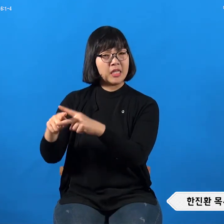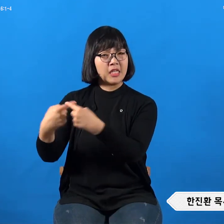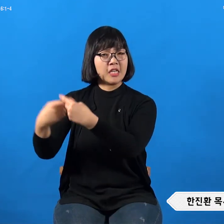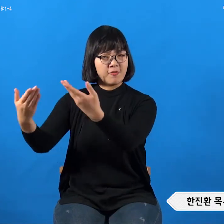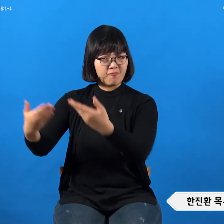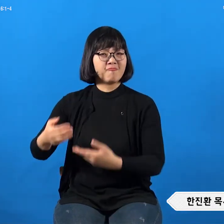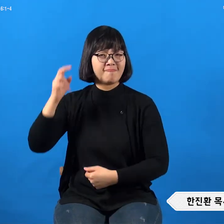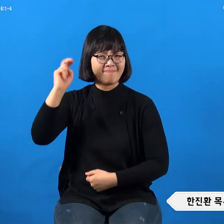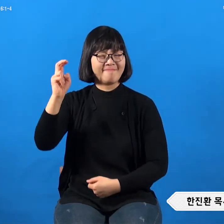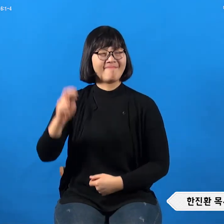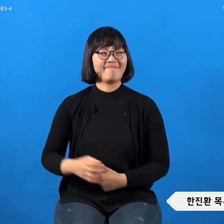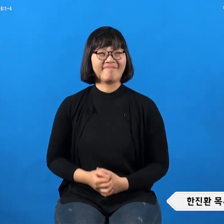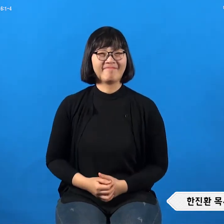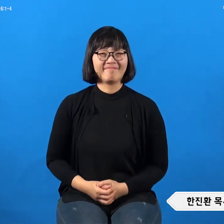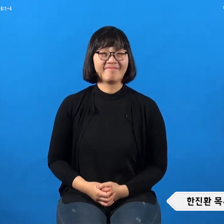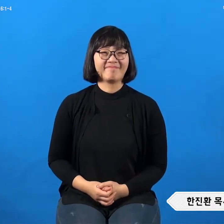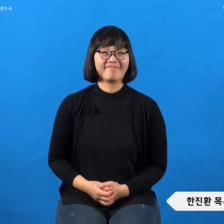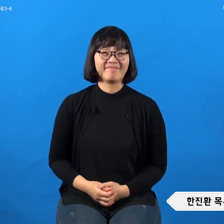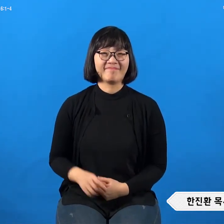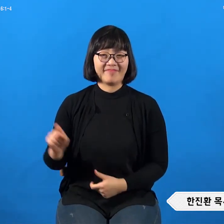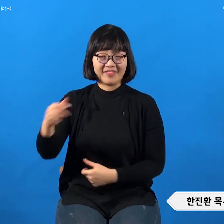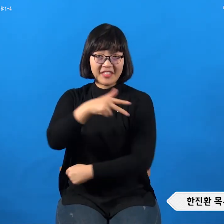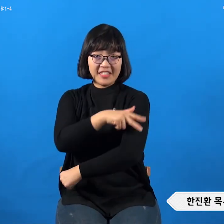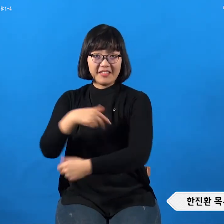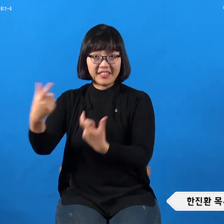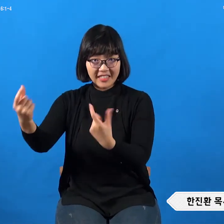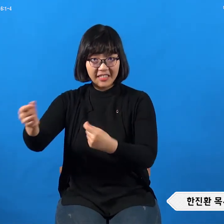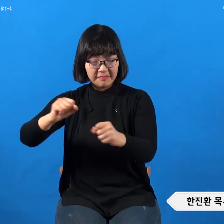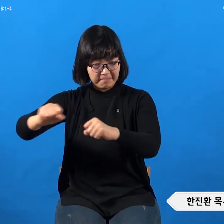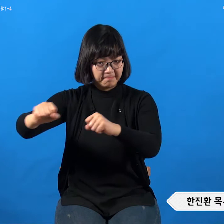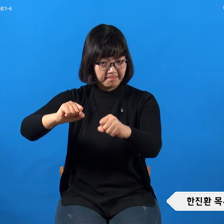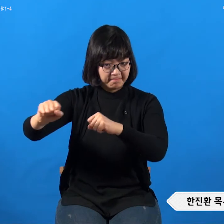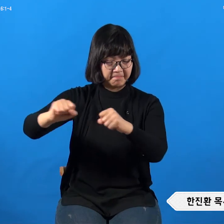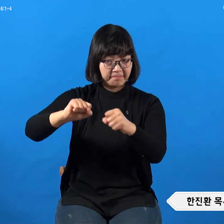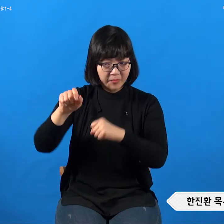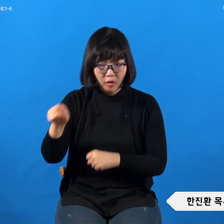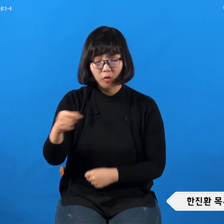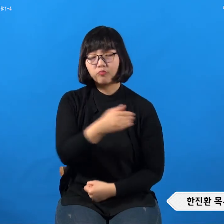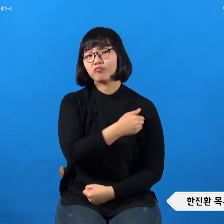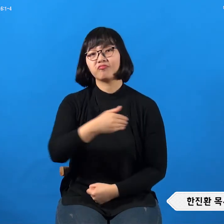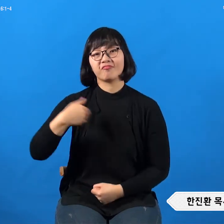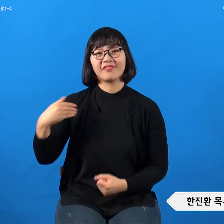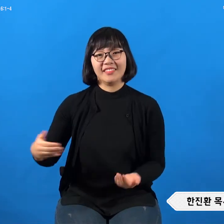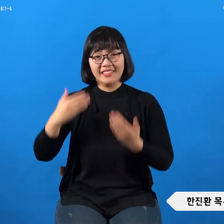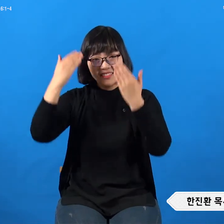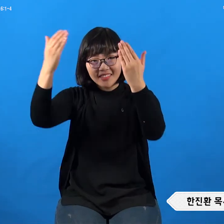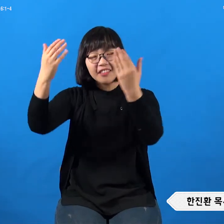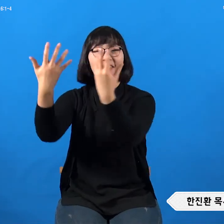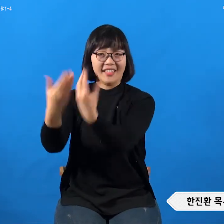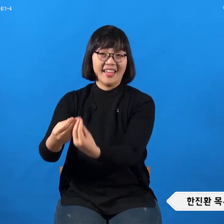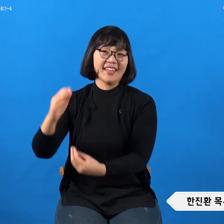얼마나 좋은 일입니까? 그렇게 하는 것이 풍성하게 바치는 것입니다.